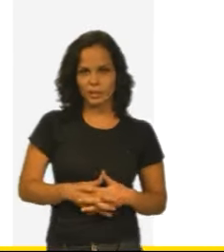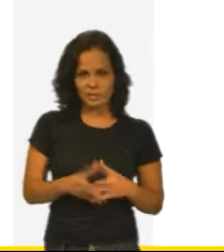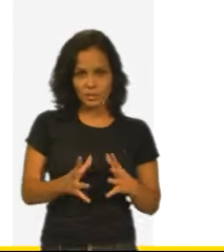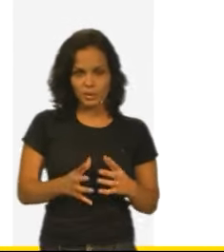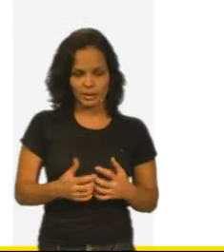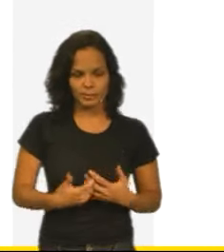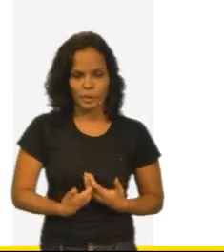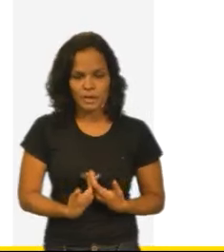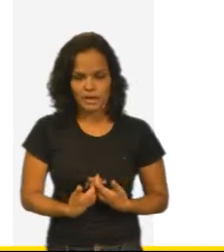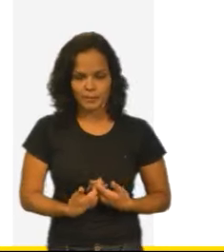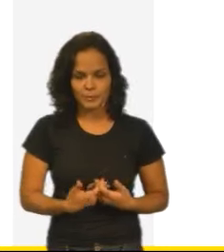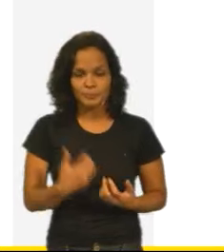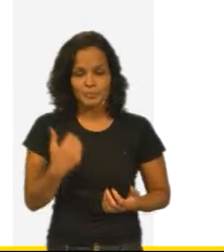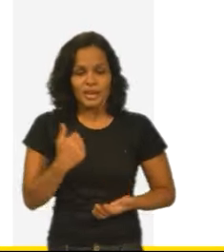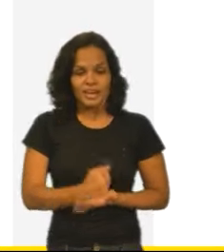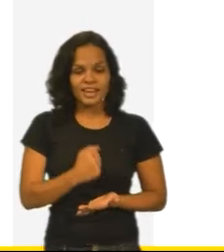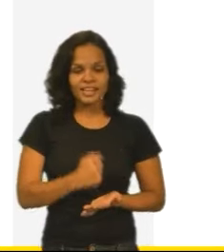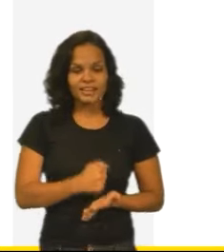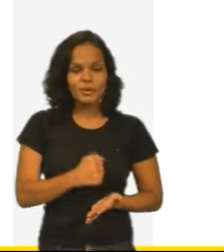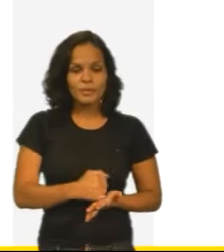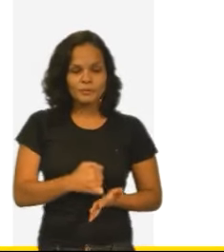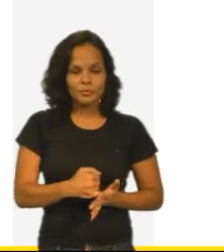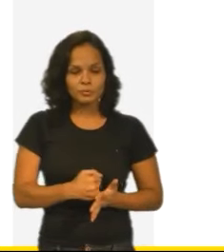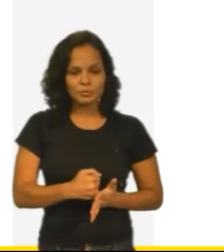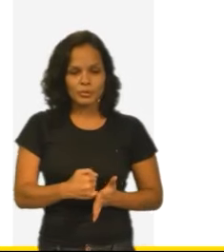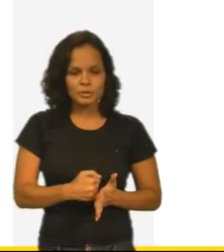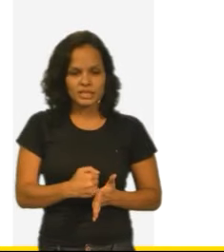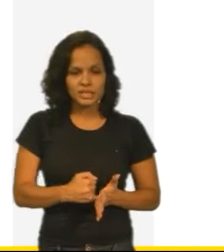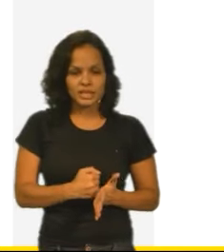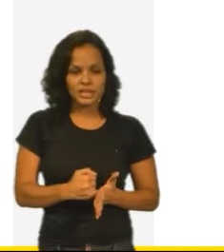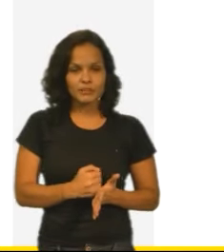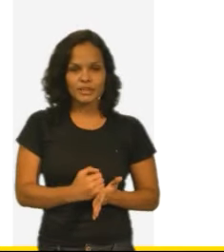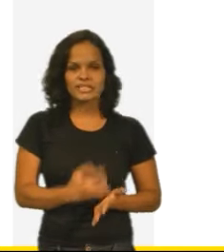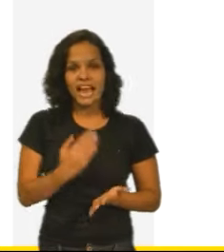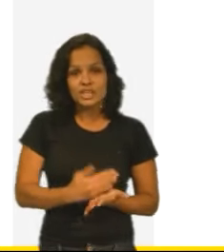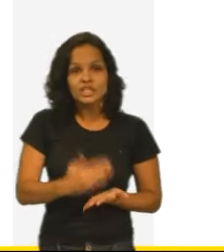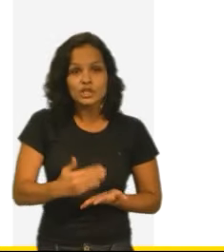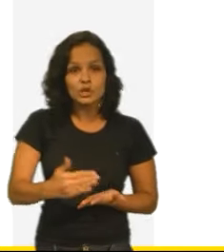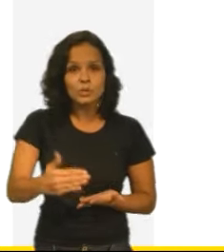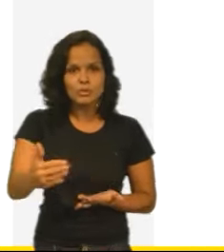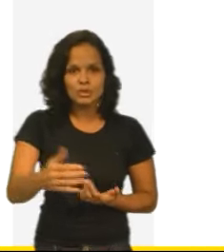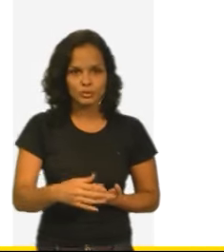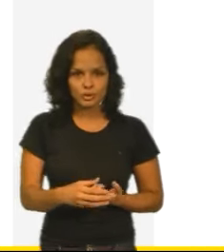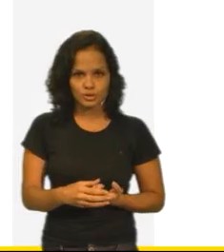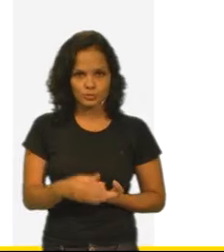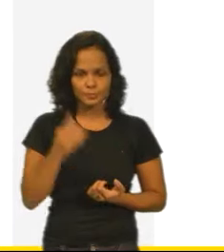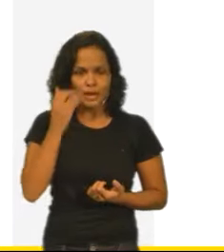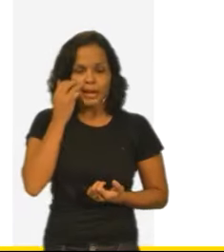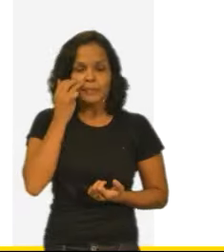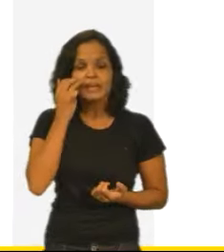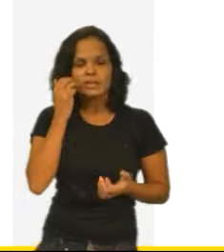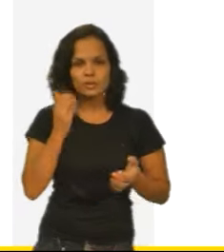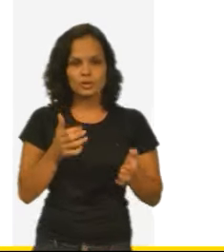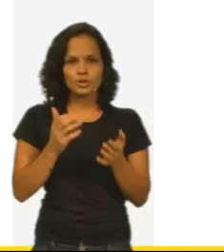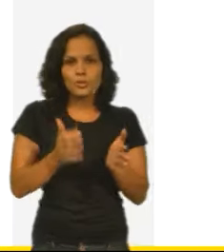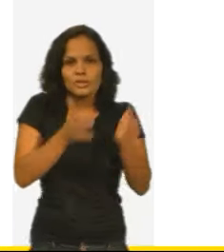mas eu me lembro. É, tem uma musiquinha dele que ele fala assim, a gente somos inútil. Nessa construção, quando ele